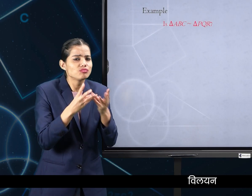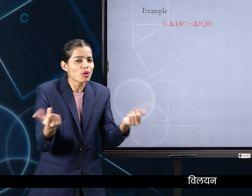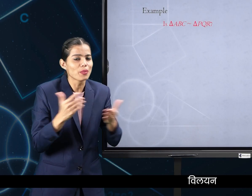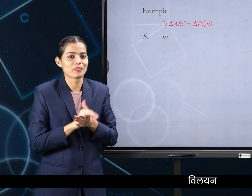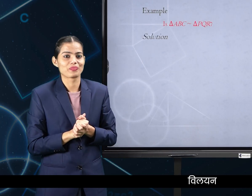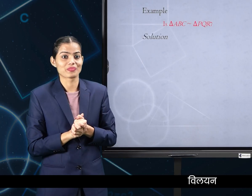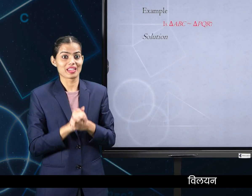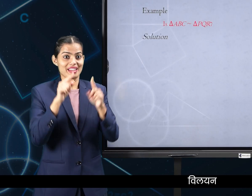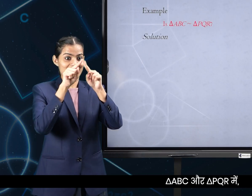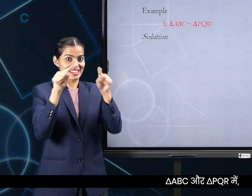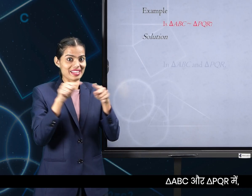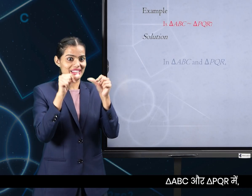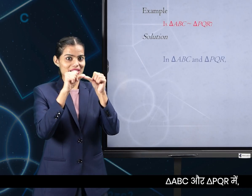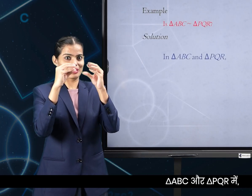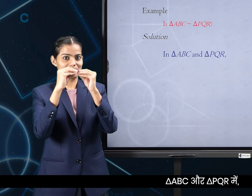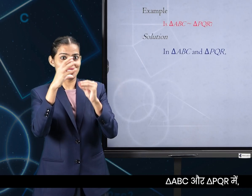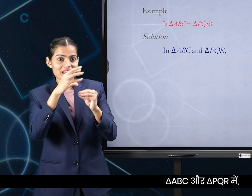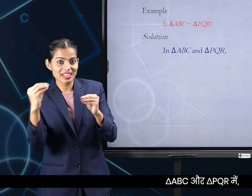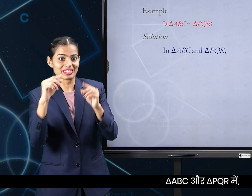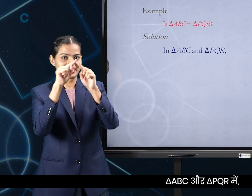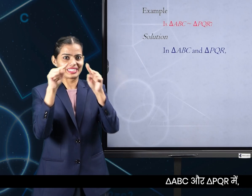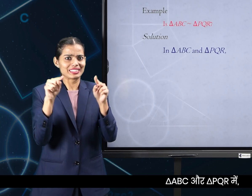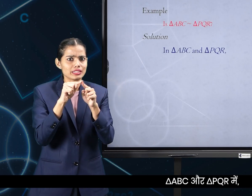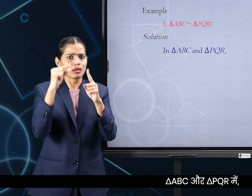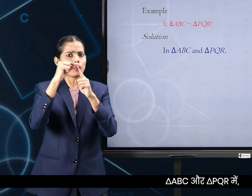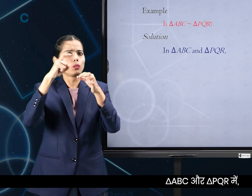विलयन, त्रिभुज ABC और त्रिभुज PQR में